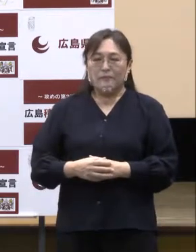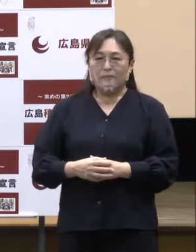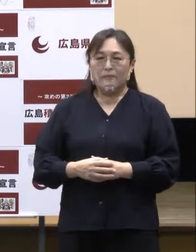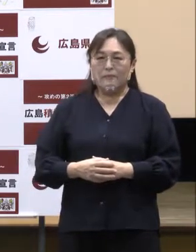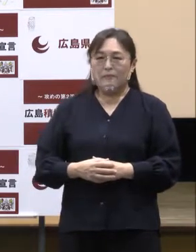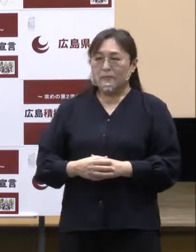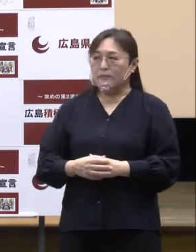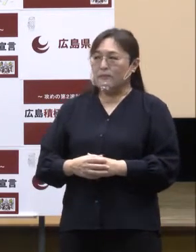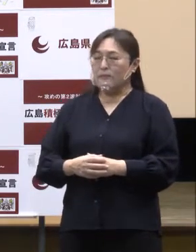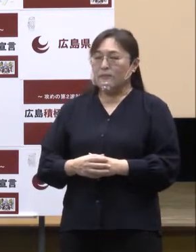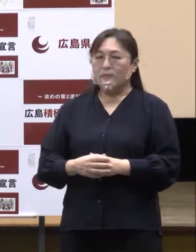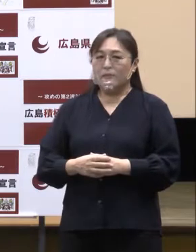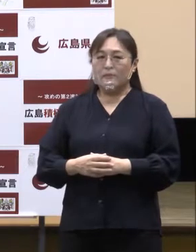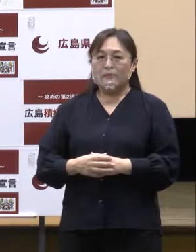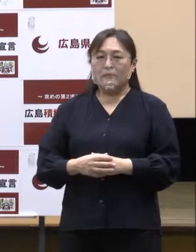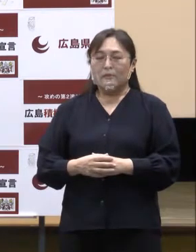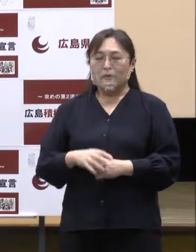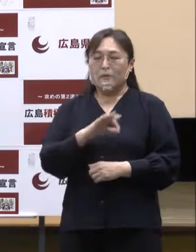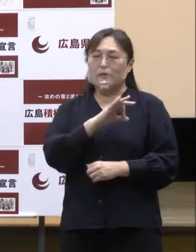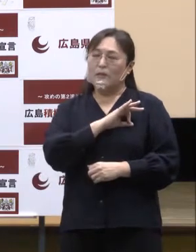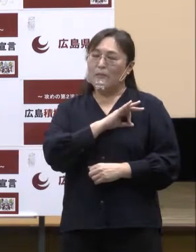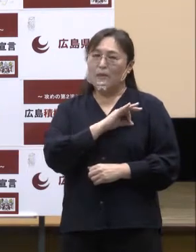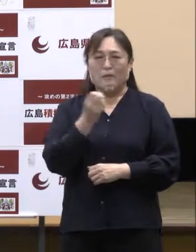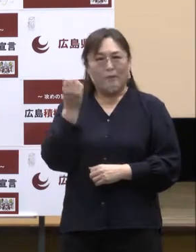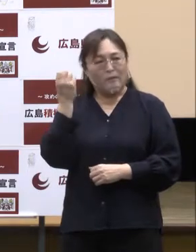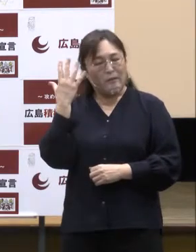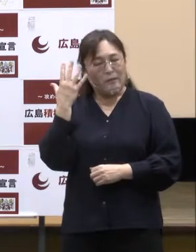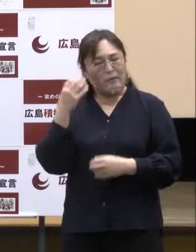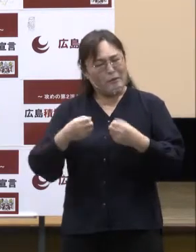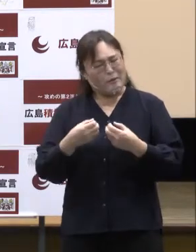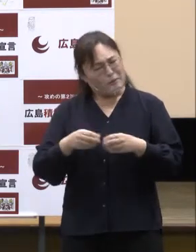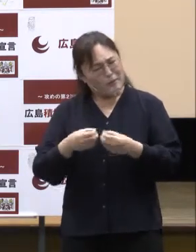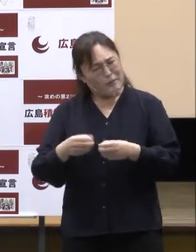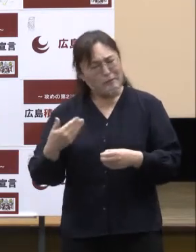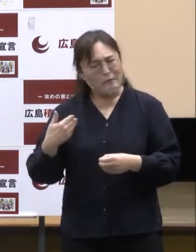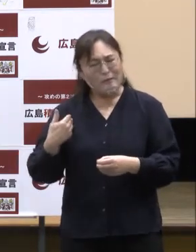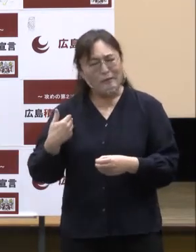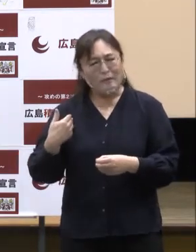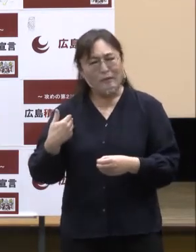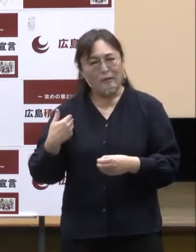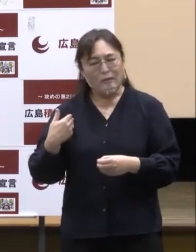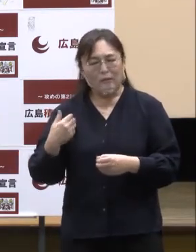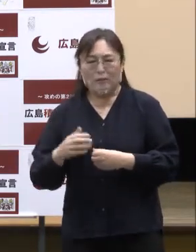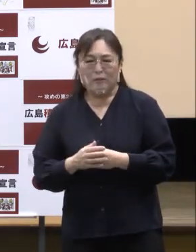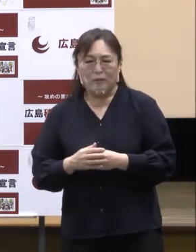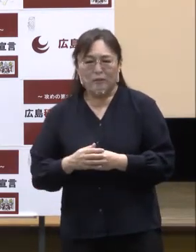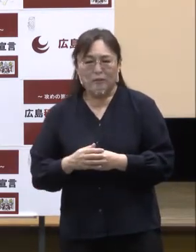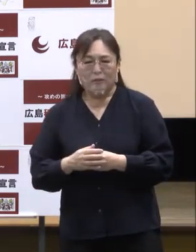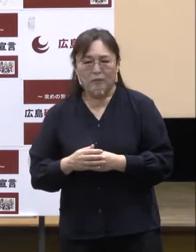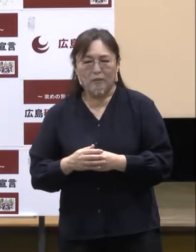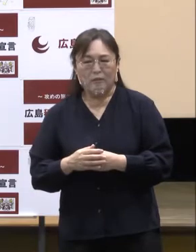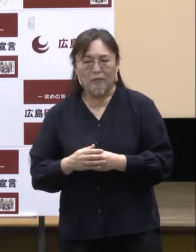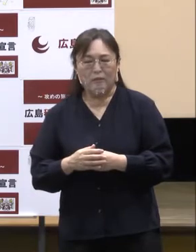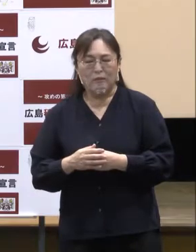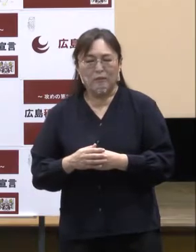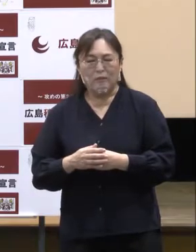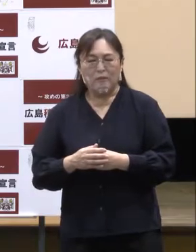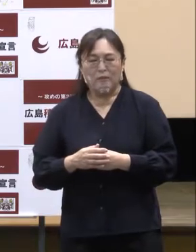なんとか3なんですよ、ちょっと名前は私は詳しくないんで AI ですけど、アルファ5のリアルと対決する